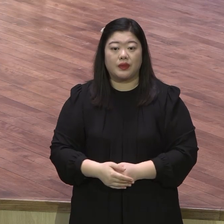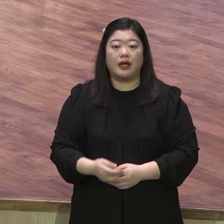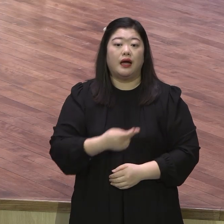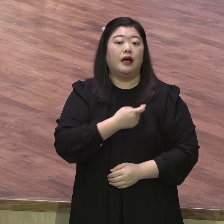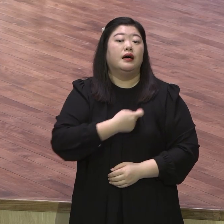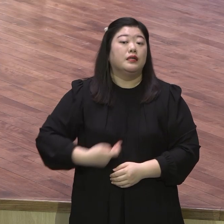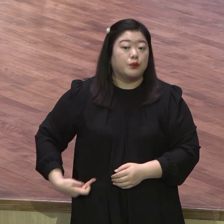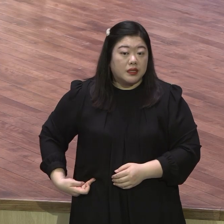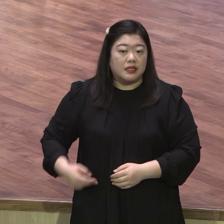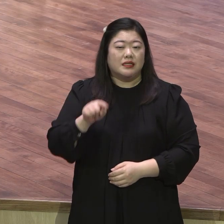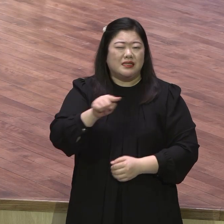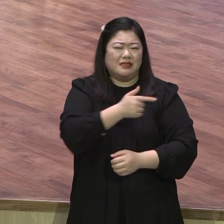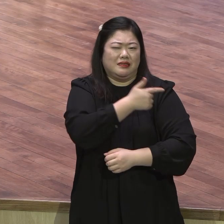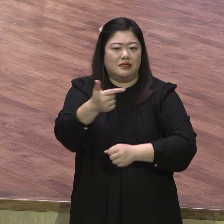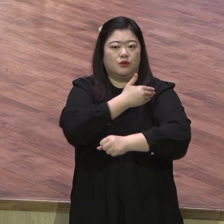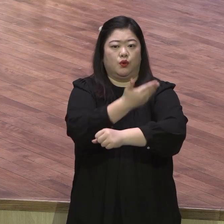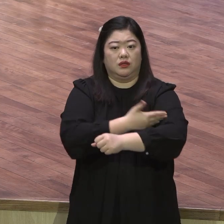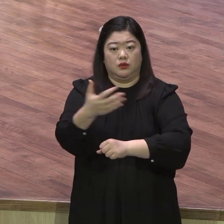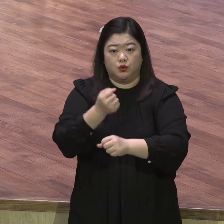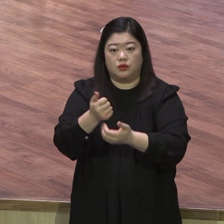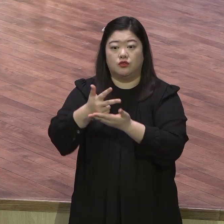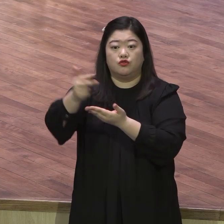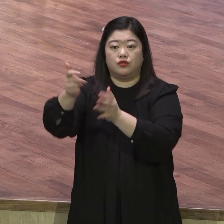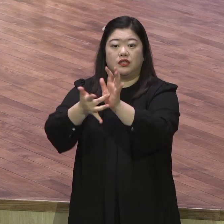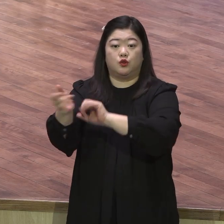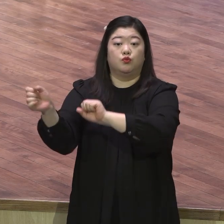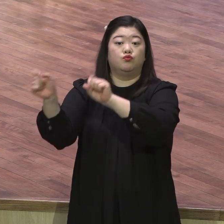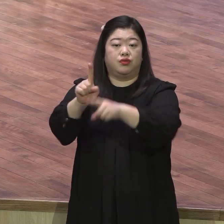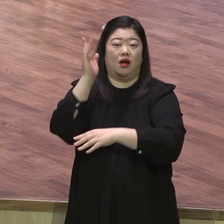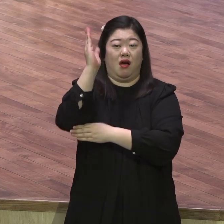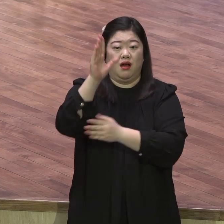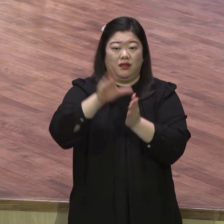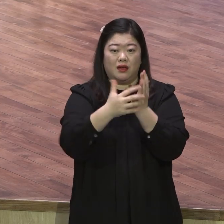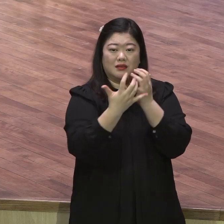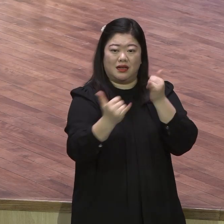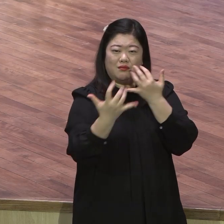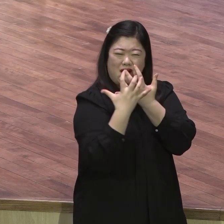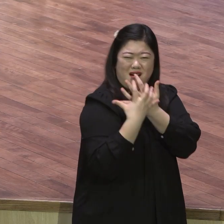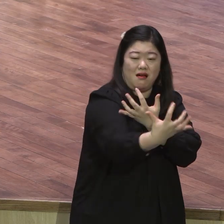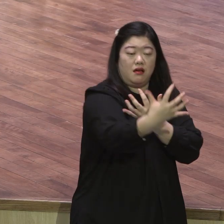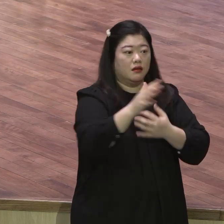큰 군능으로 주 예수의 부활을 정언하니 우리가 큰 은혜를 받아